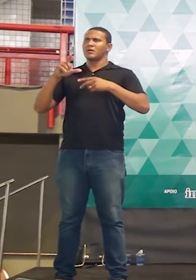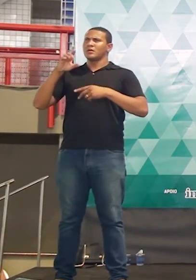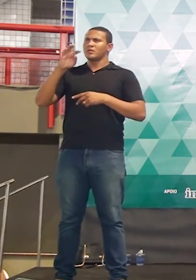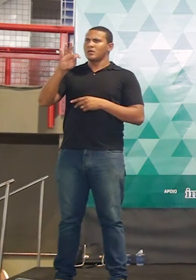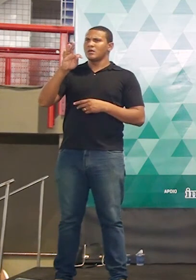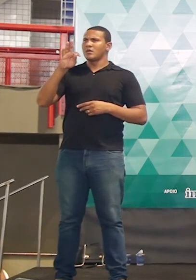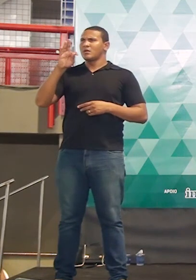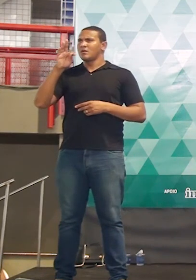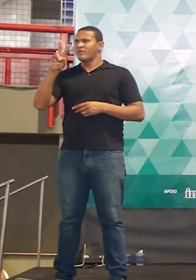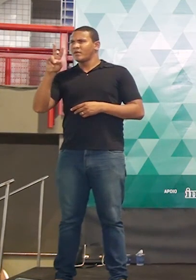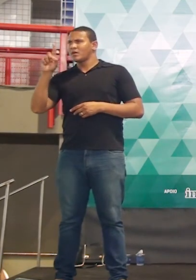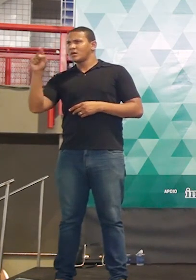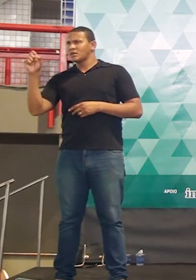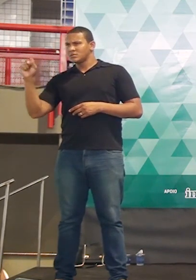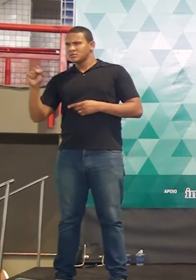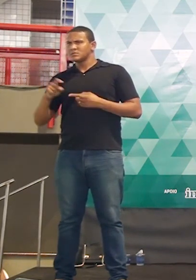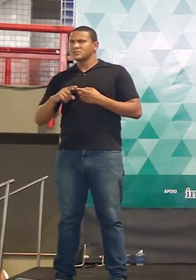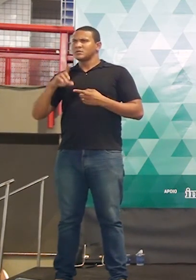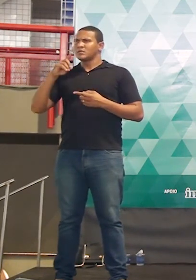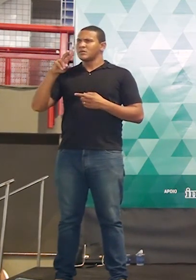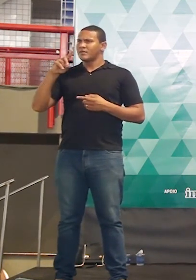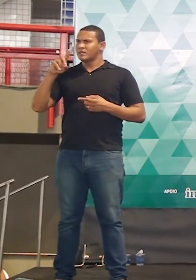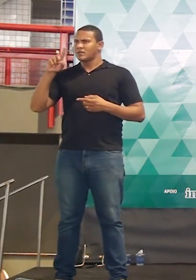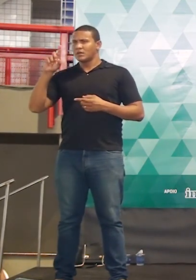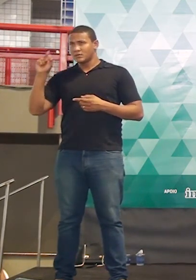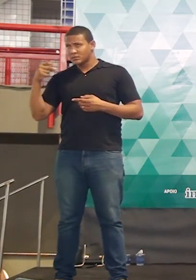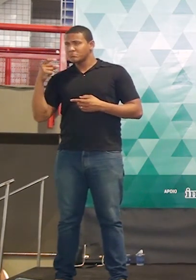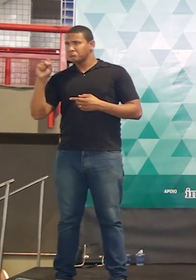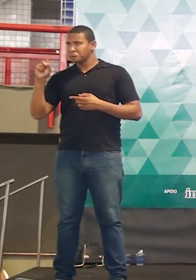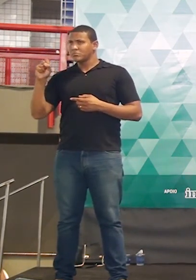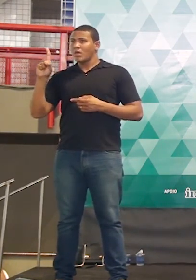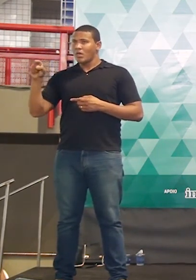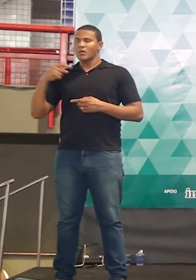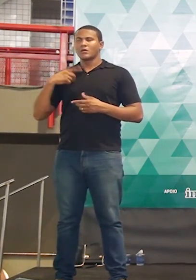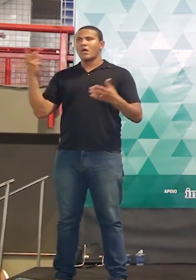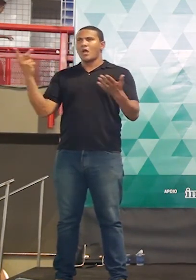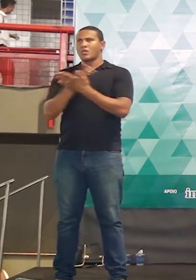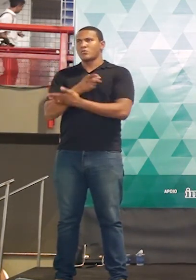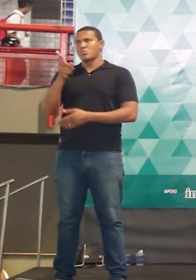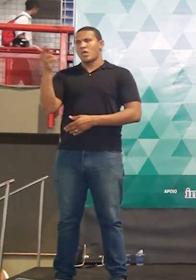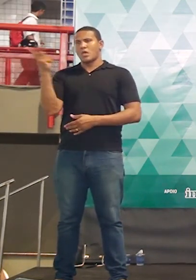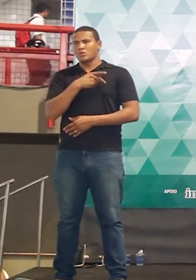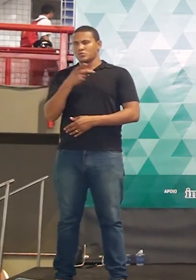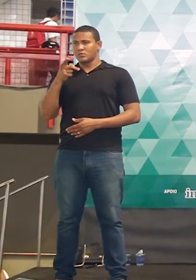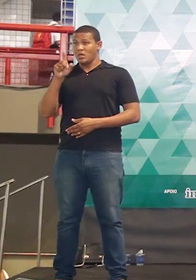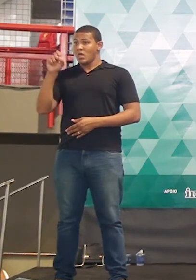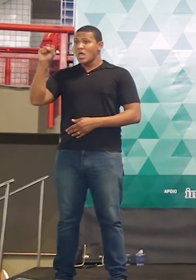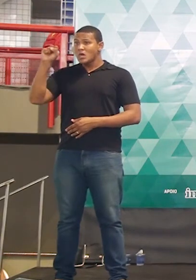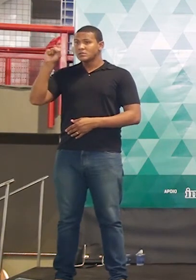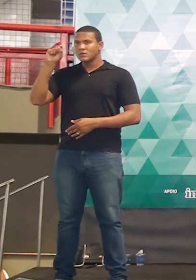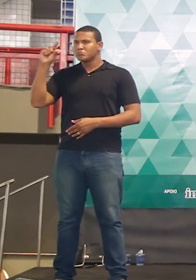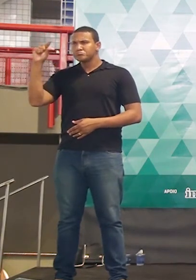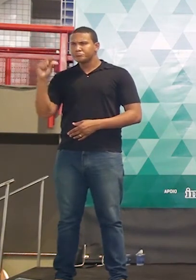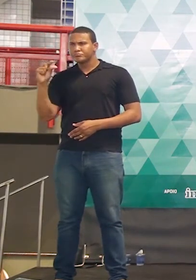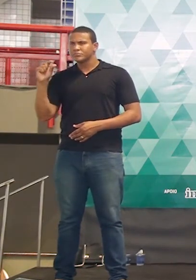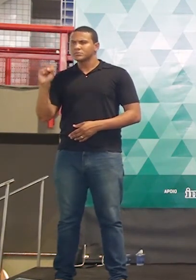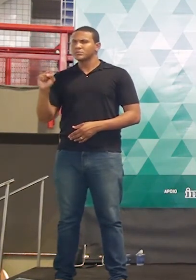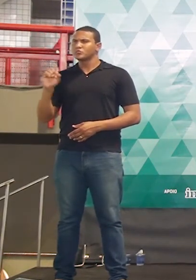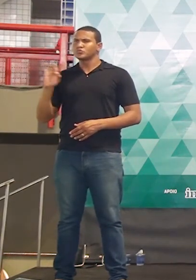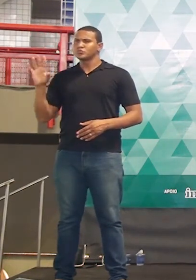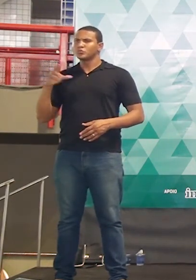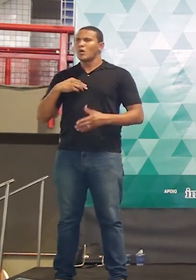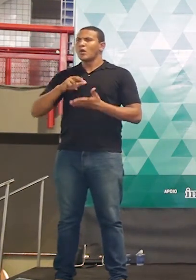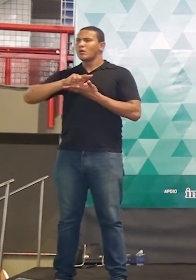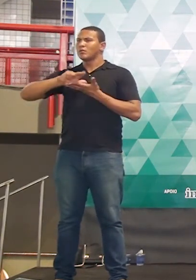apóstrofe, DVDs, CDs, está errado, não tem. O S é meramente plural, certo?